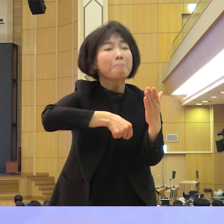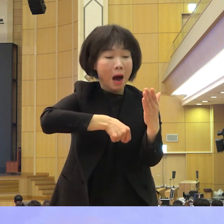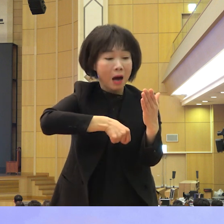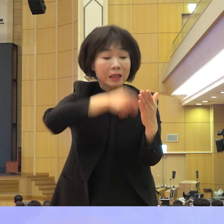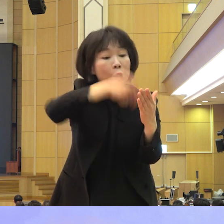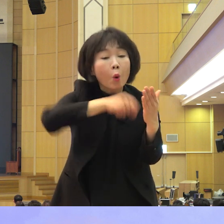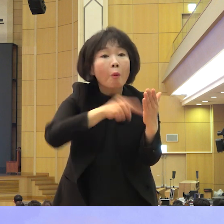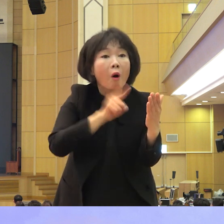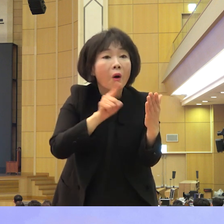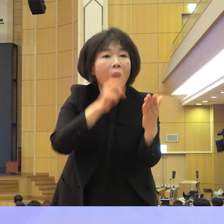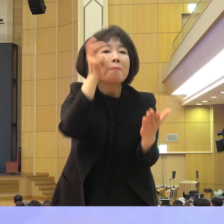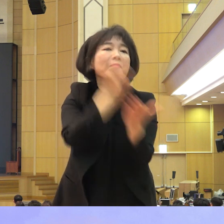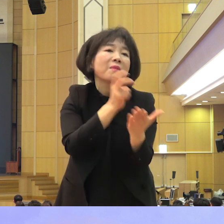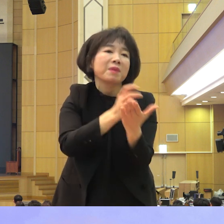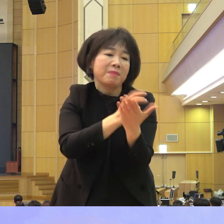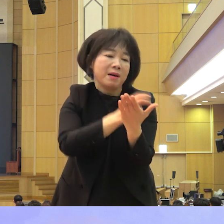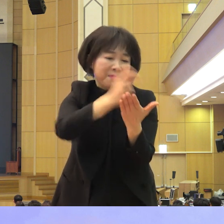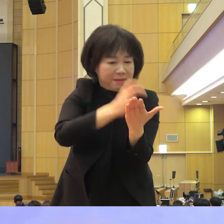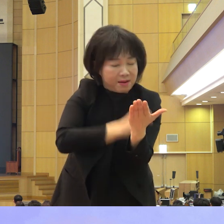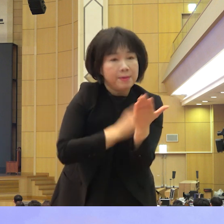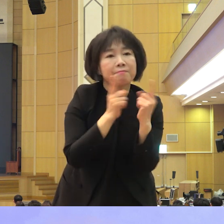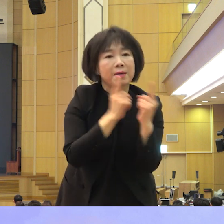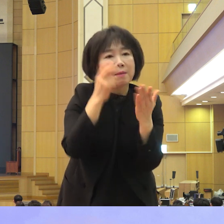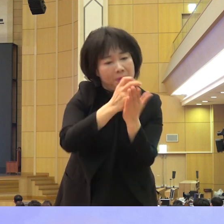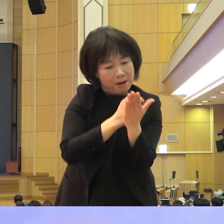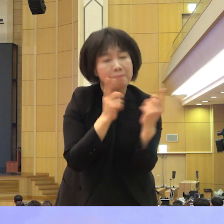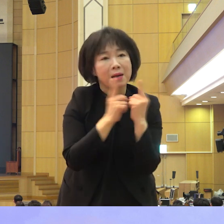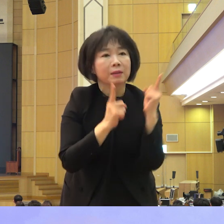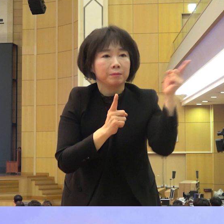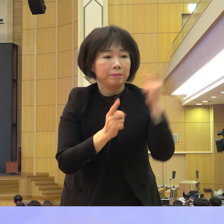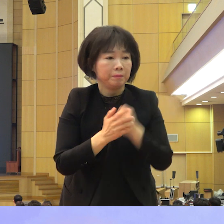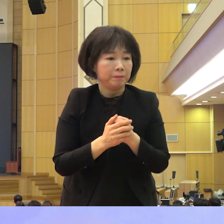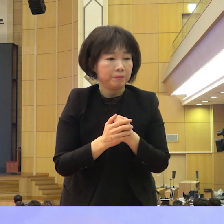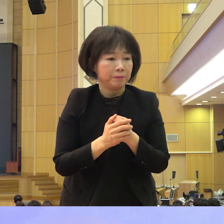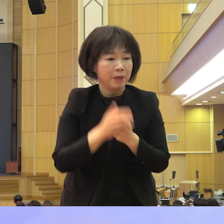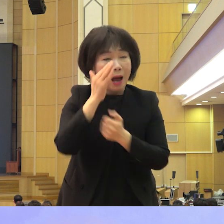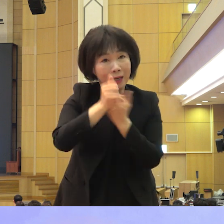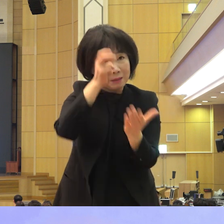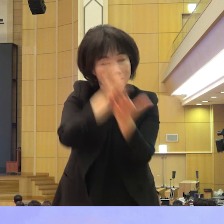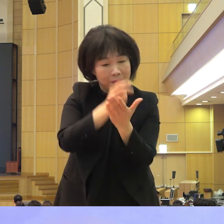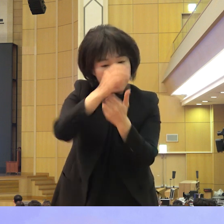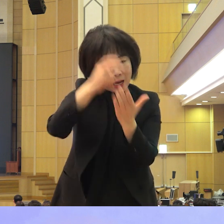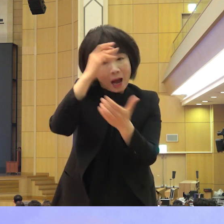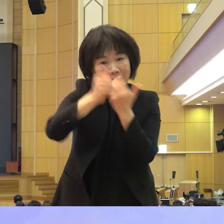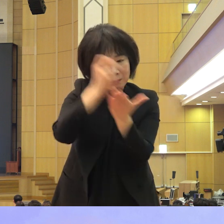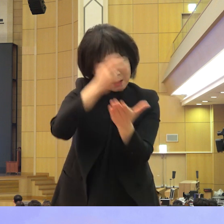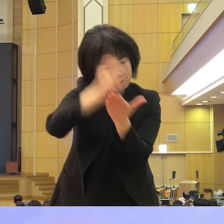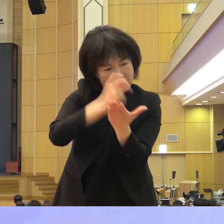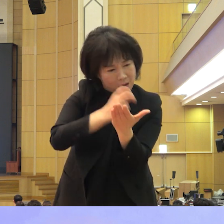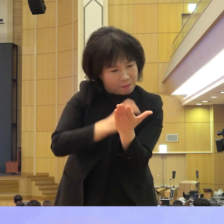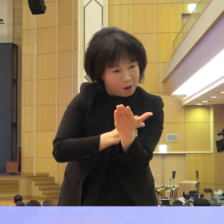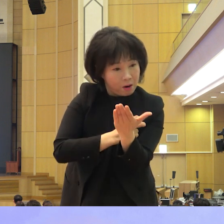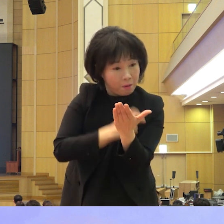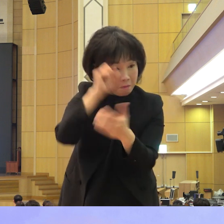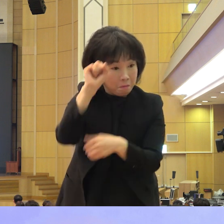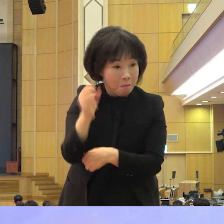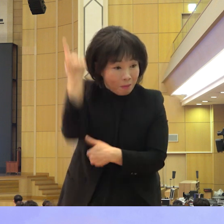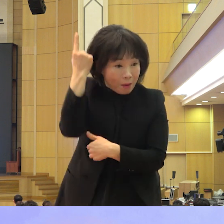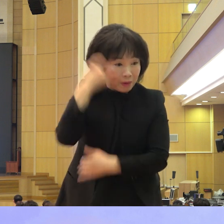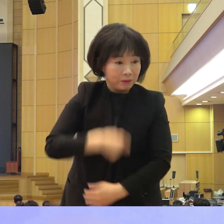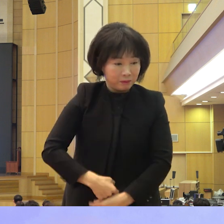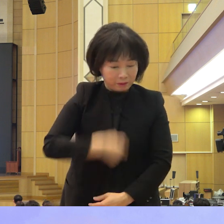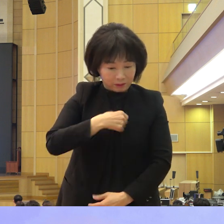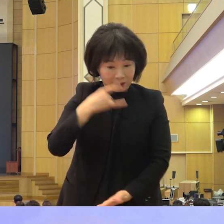율법의 말씀이에요. 모세가 기록하되 율법으로 말미암는, 모세가 기록하되 율법으로